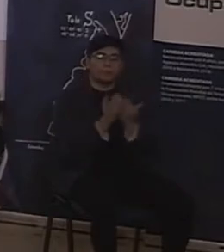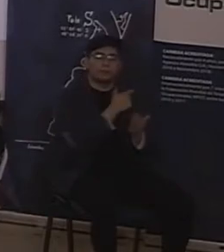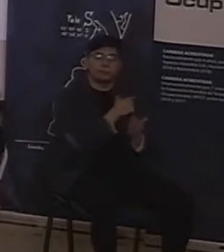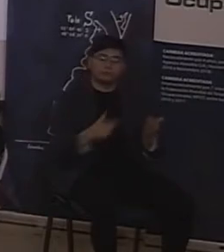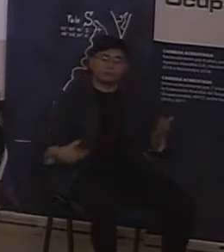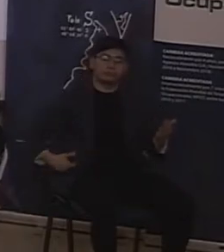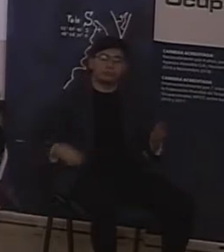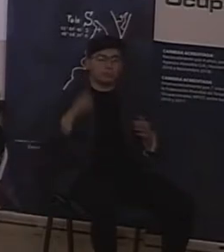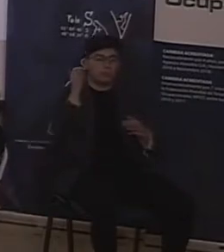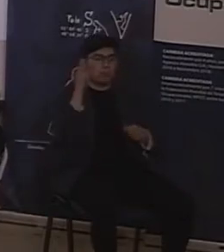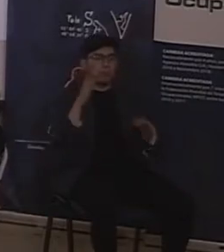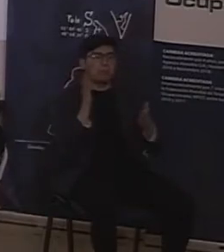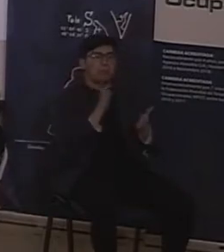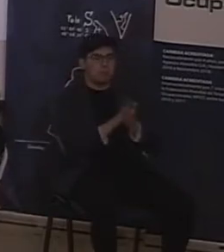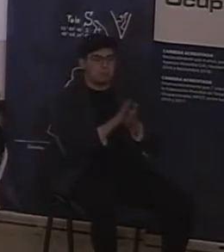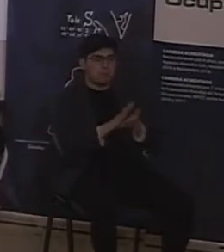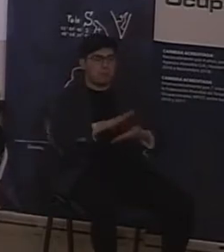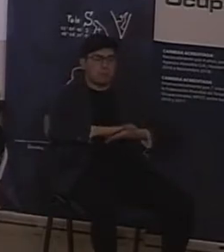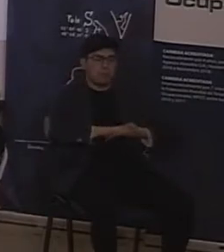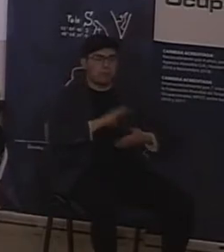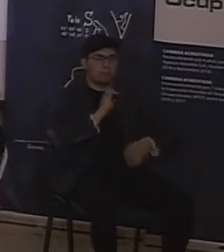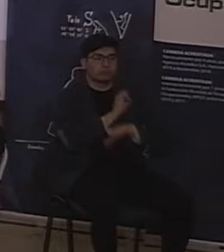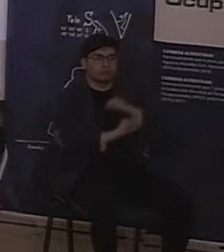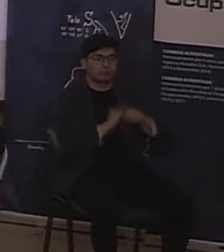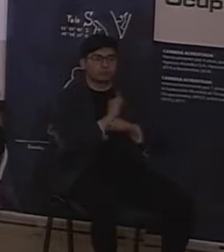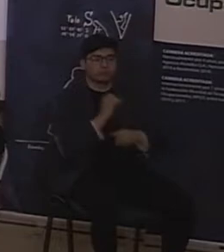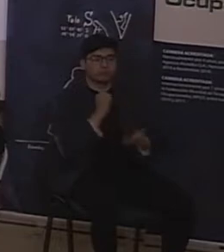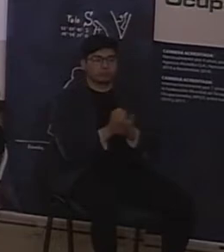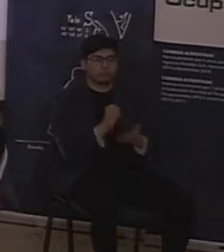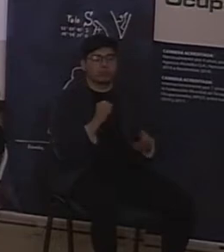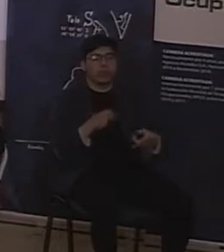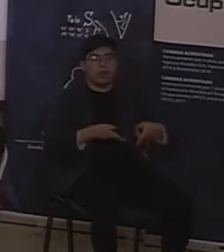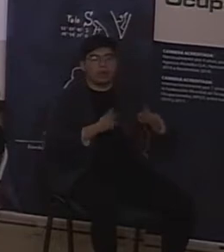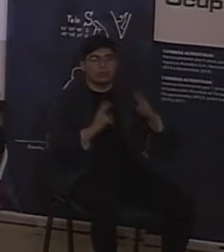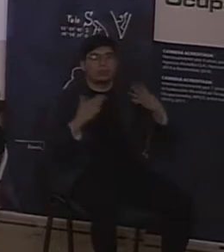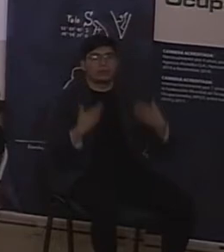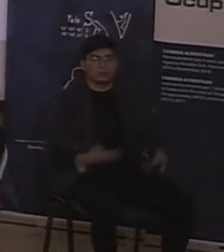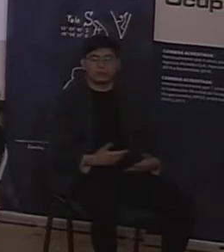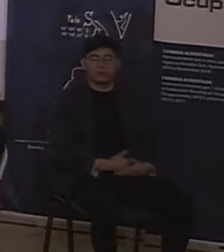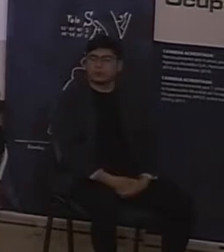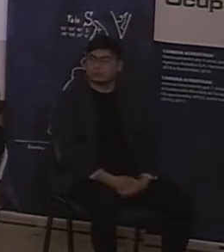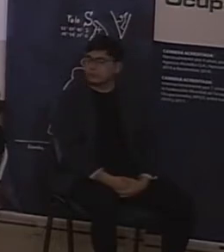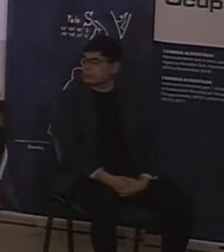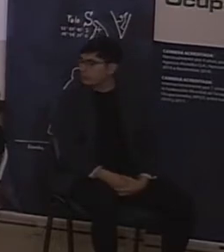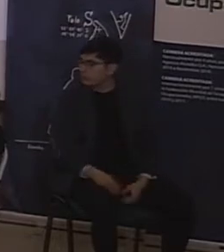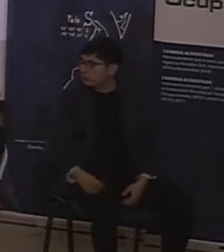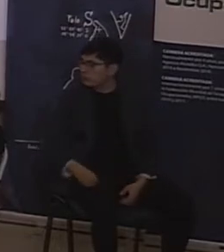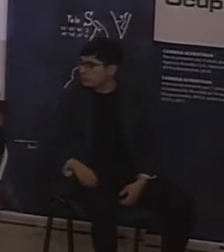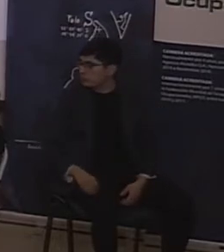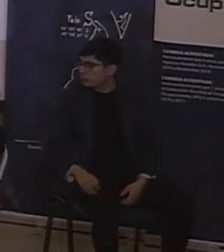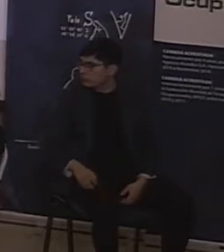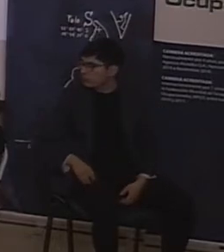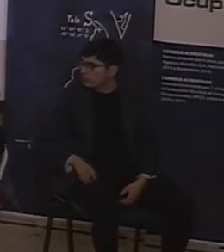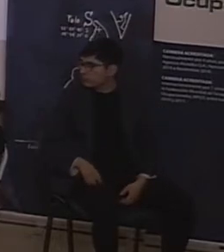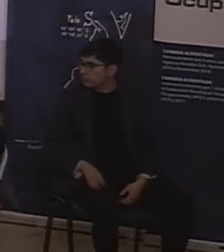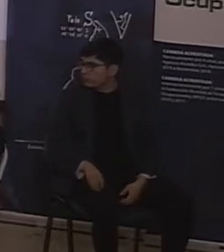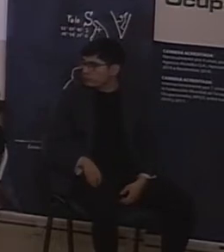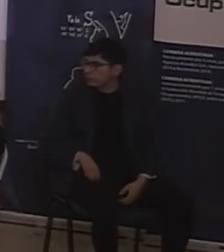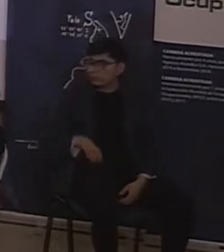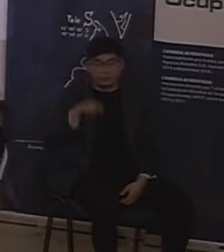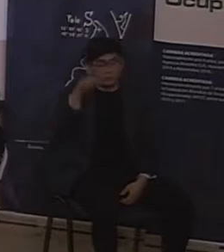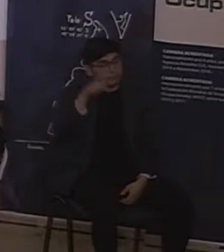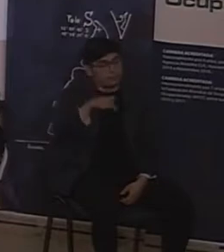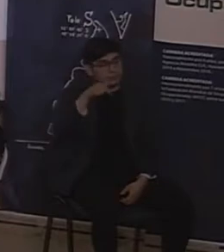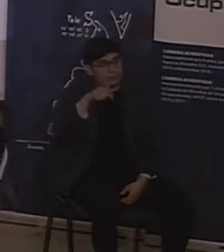celebrar un pacto internacional sobre derechos humanos en este pacto que hoy nos ocupa